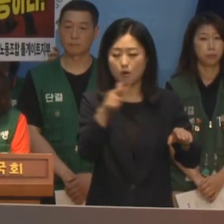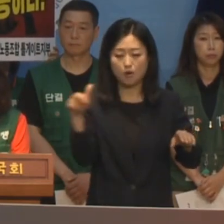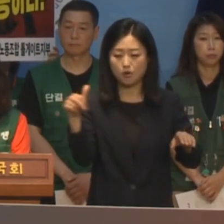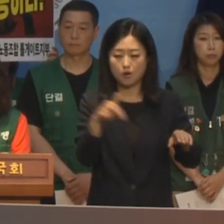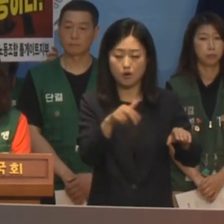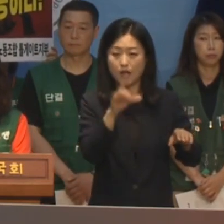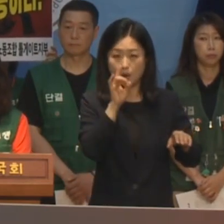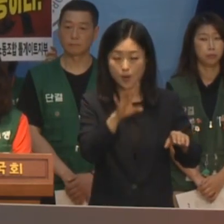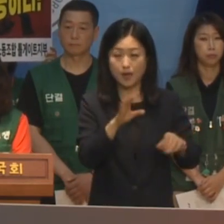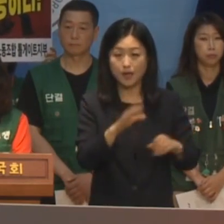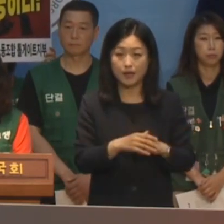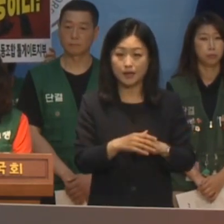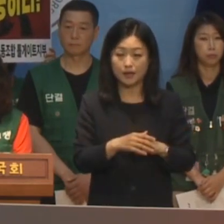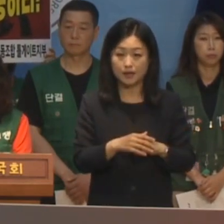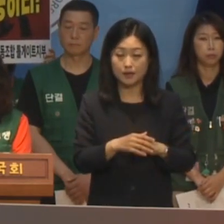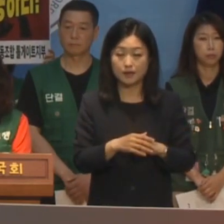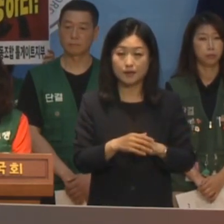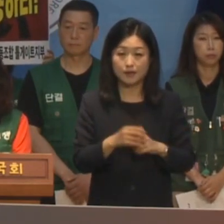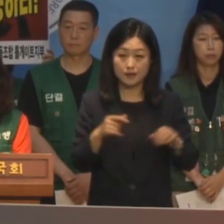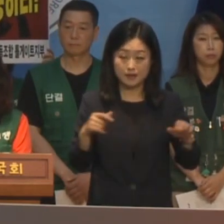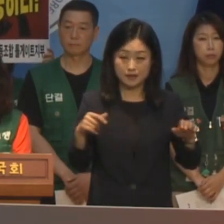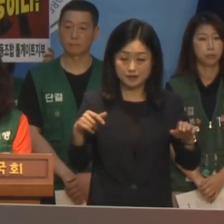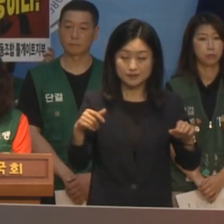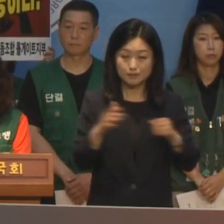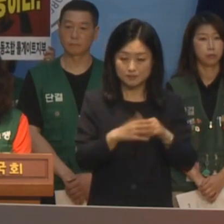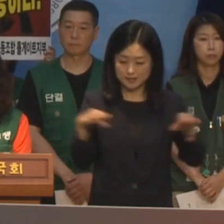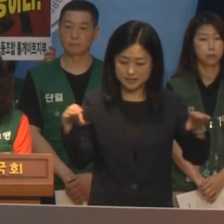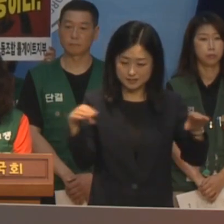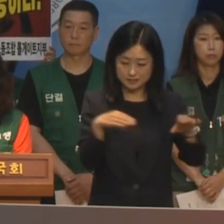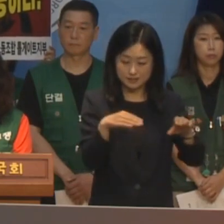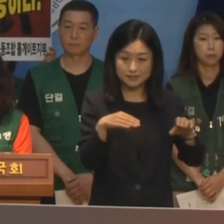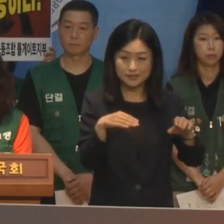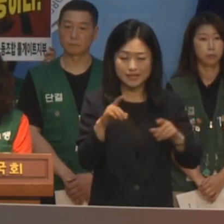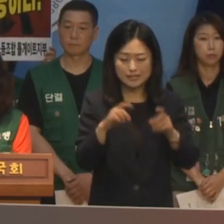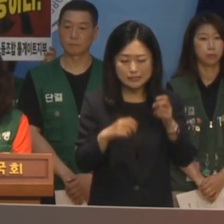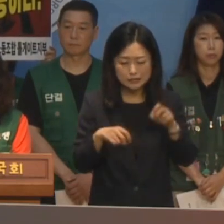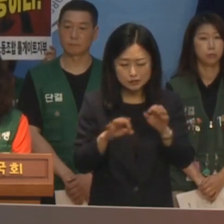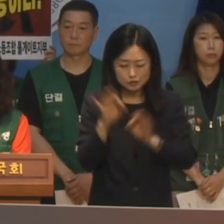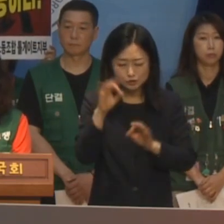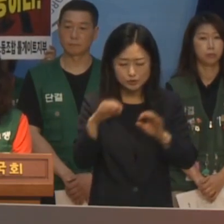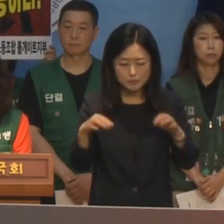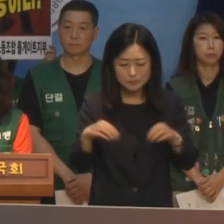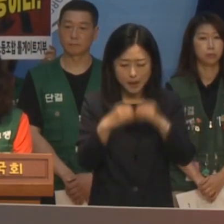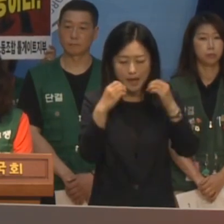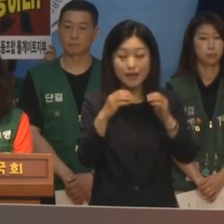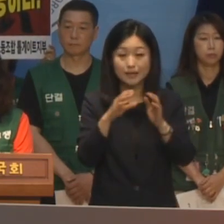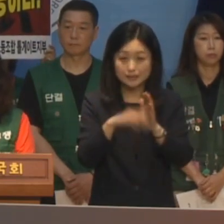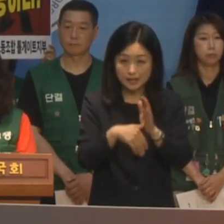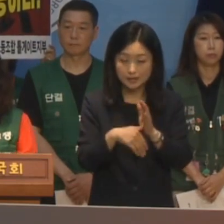이동 중에 벌어진 접촉사고도 수리비를 운전자에게 부담시켰습니다.